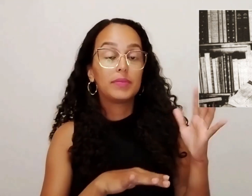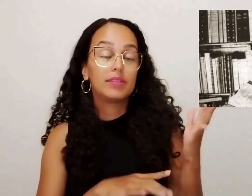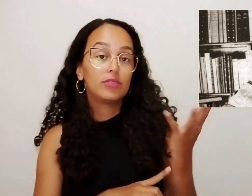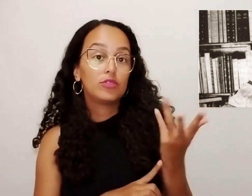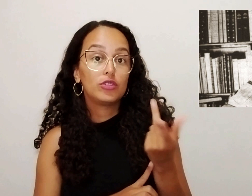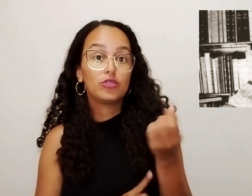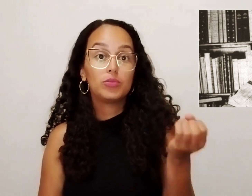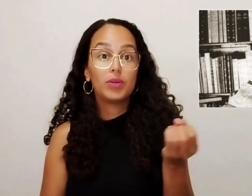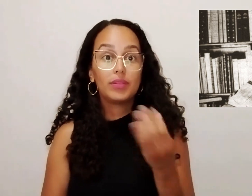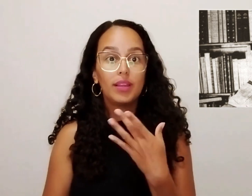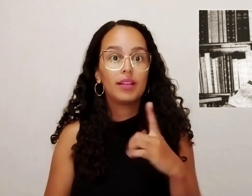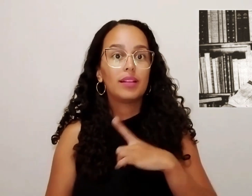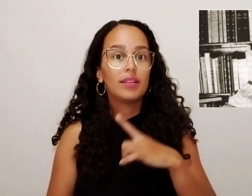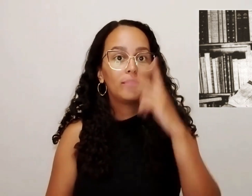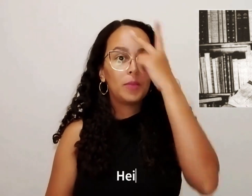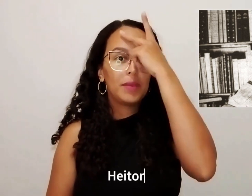Anita Malfatti,